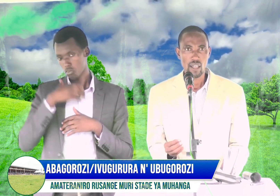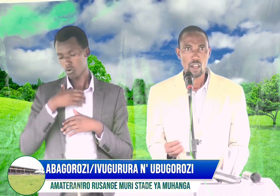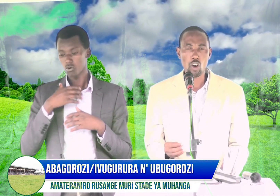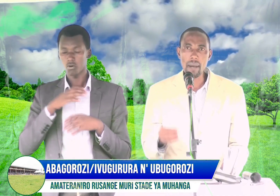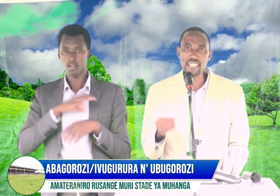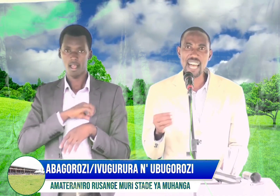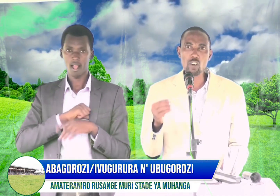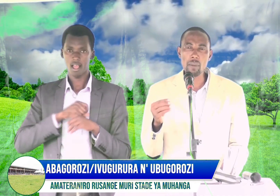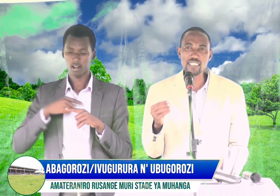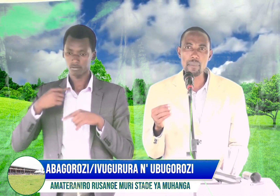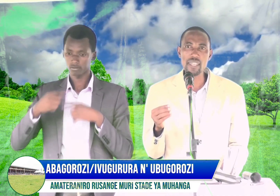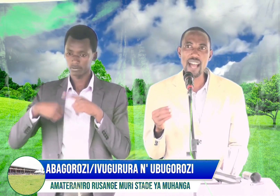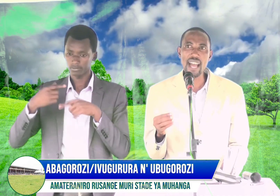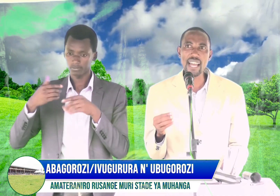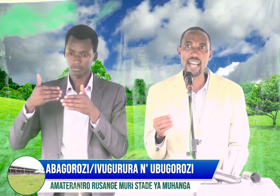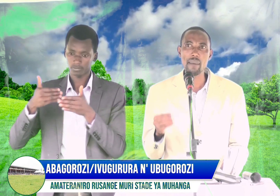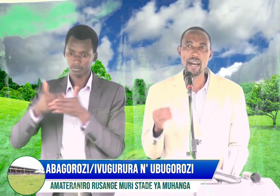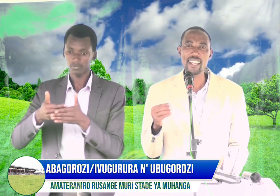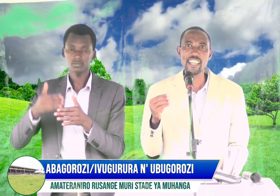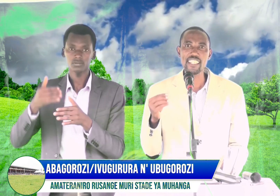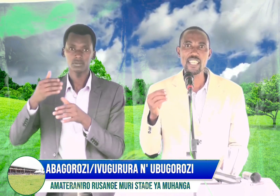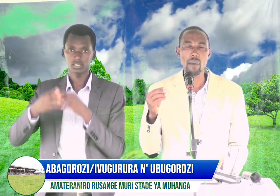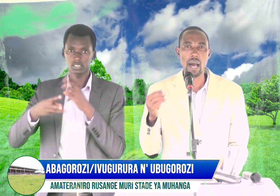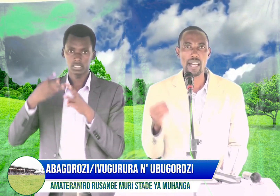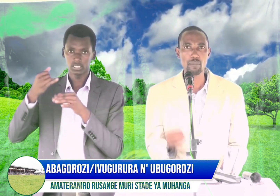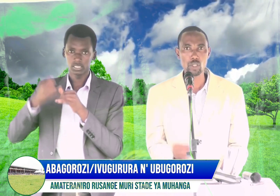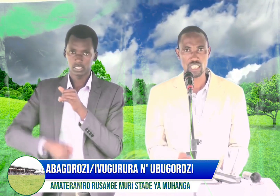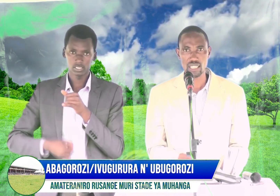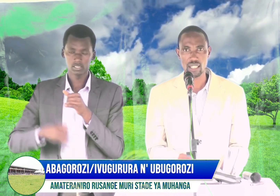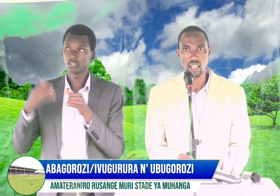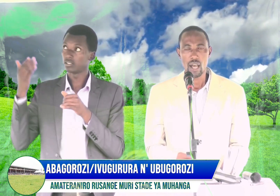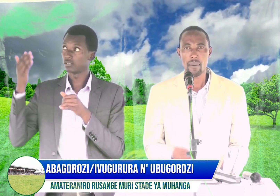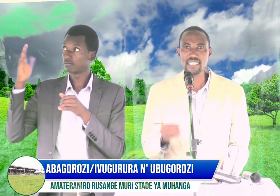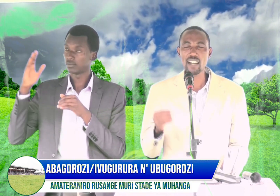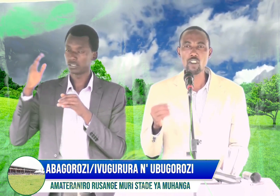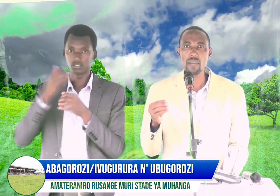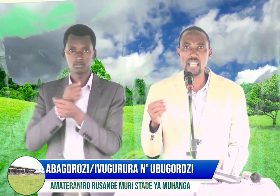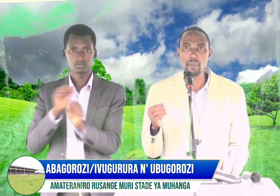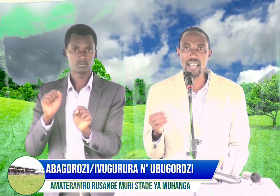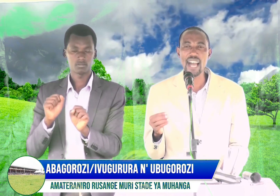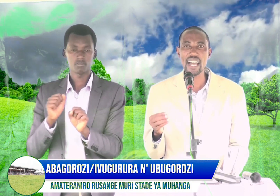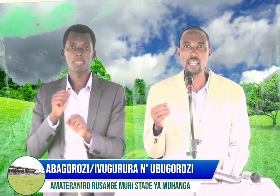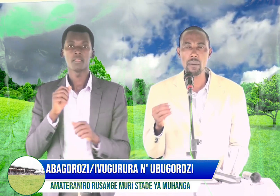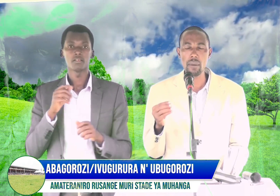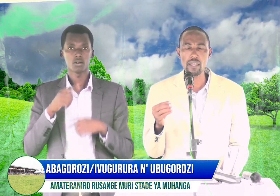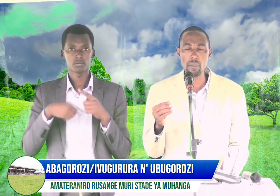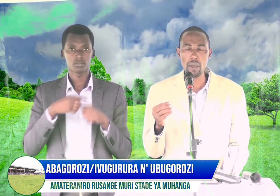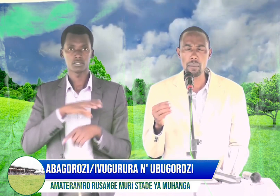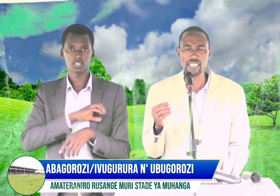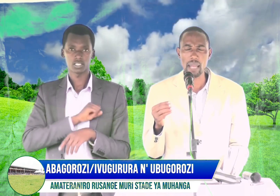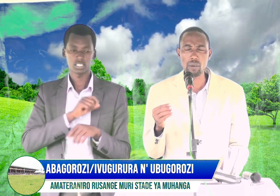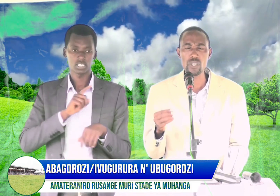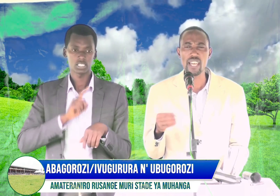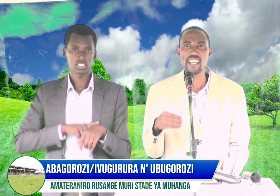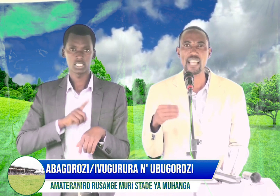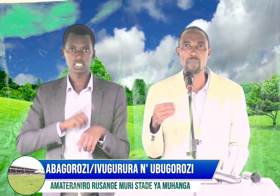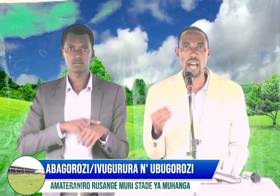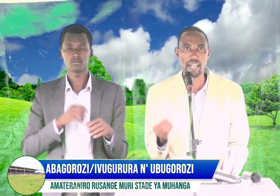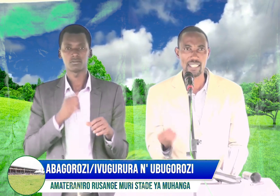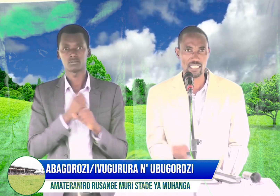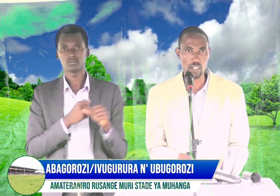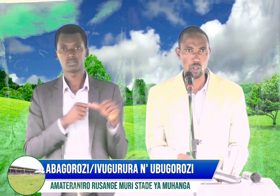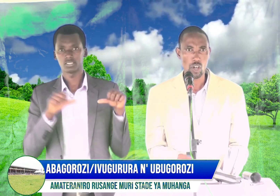wazakizwa ngo bazakomeza bihangane barenge n'igihe babahemukiye bazakomeza bihangana ibitabaguye